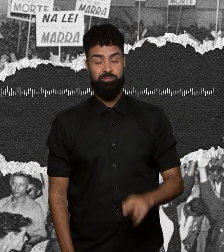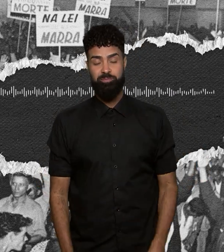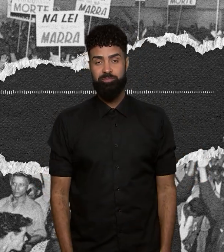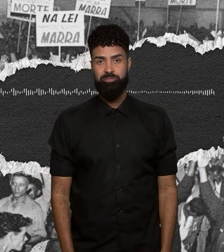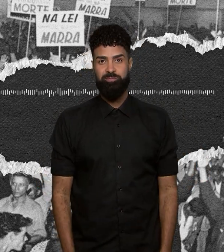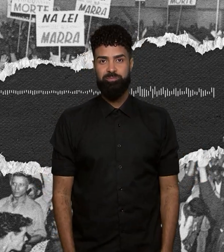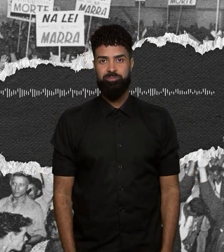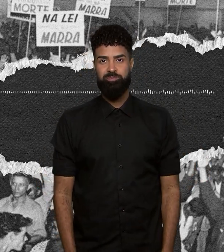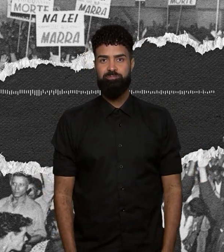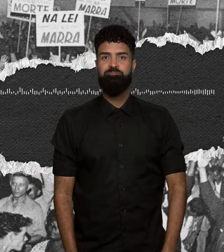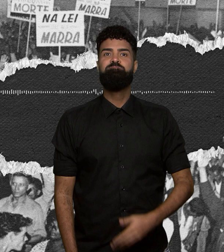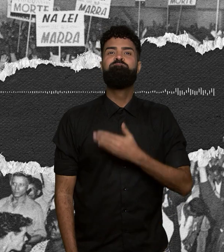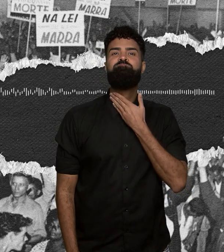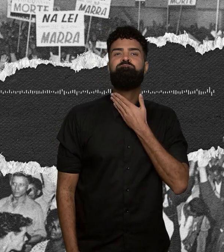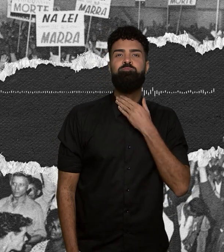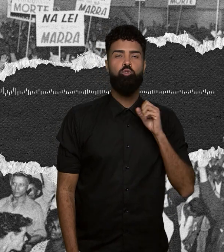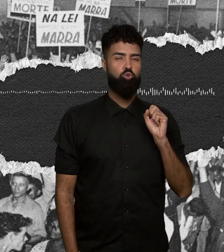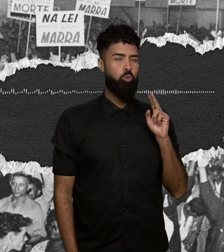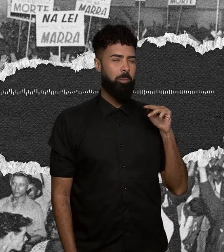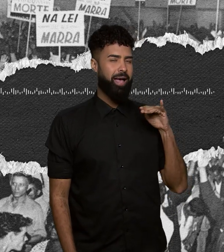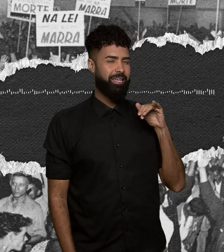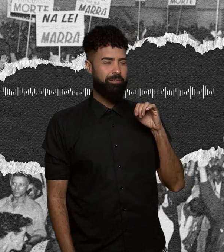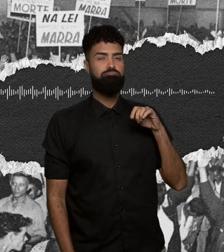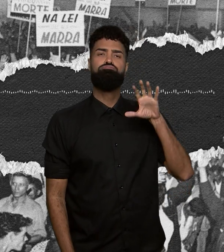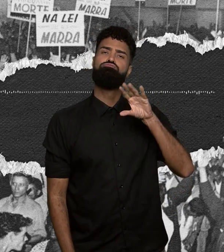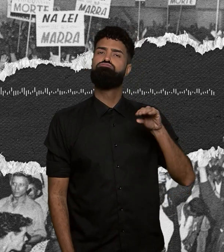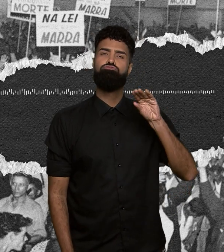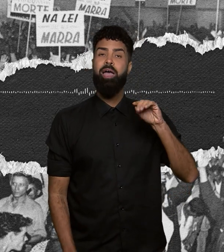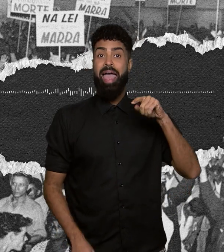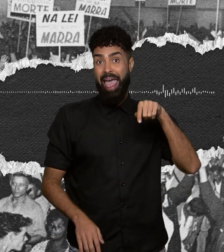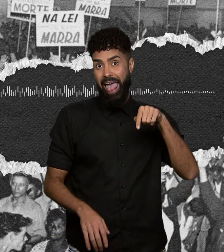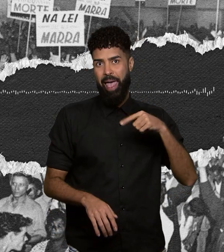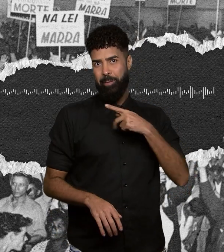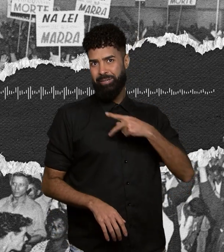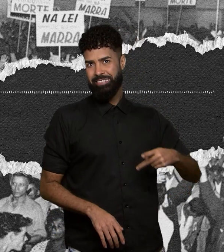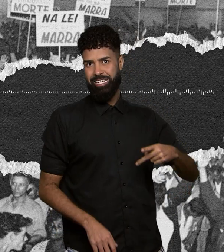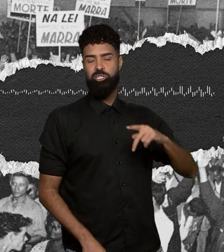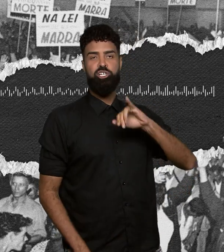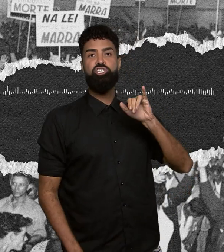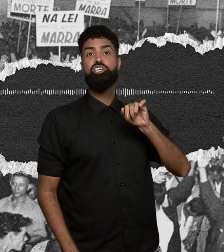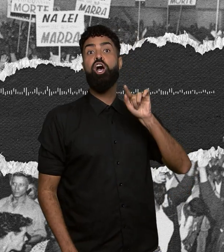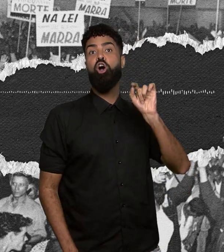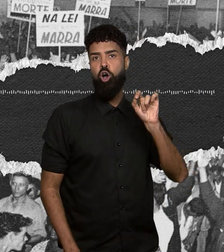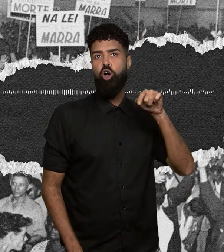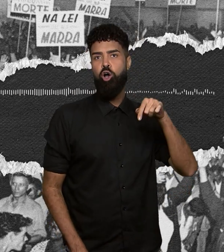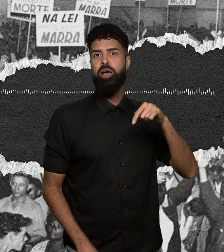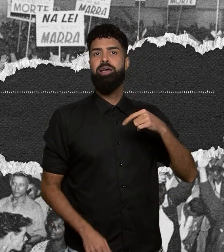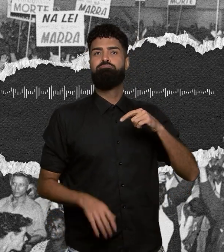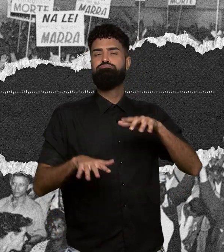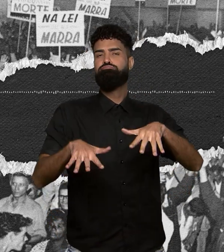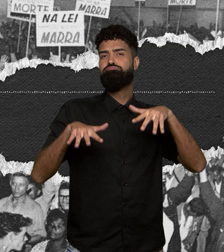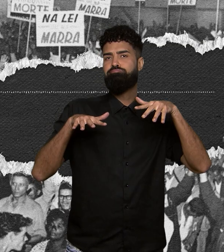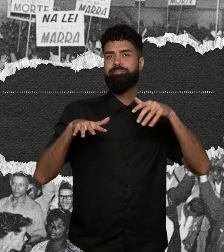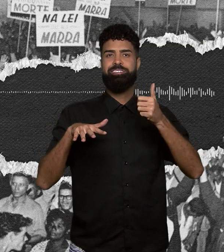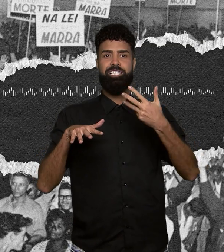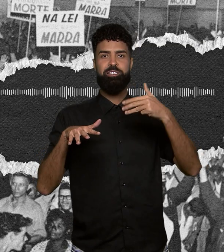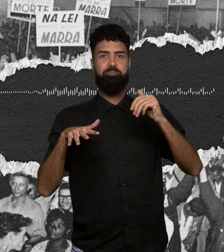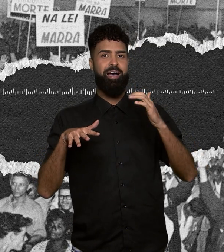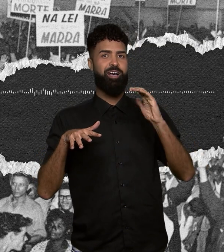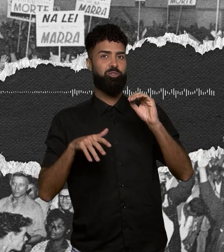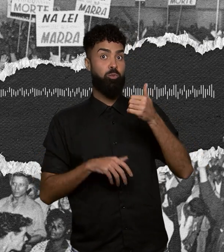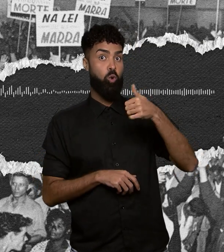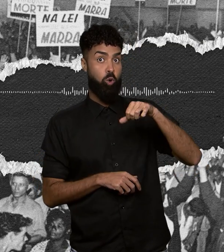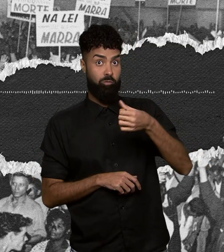a gente começa o episódio com esse trecho do Presidente João Gular no comício de 13 de março de 1964